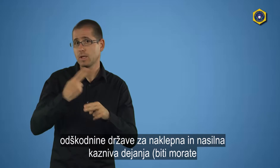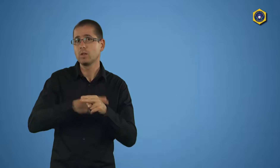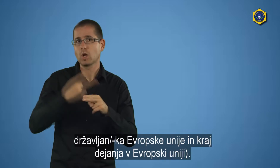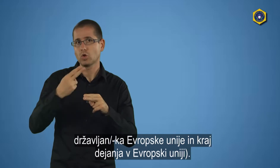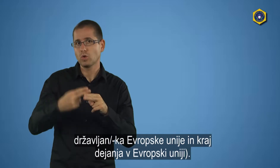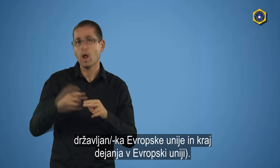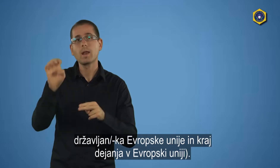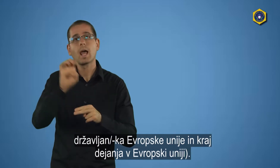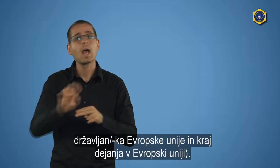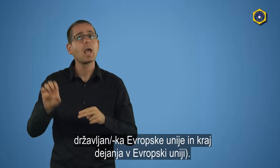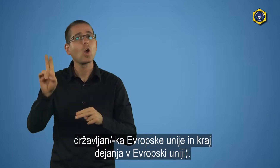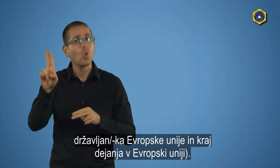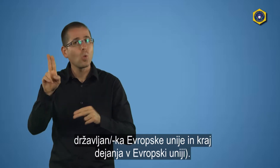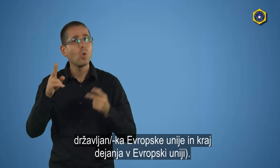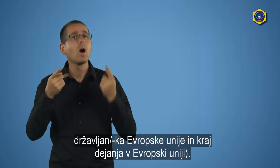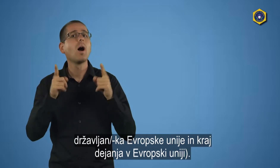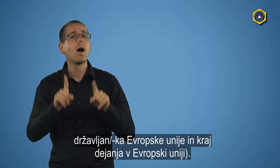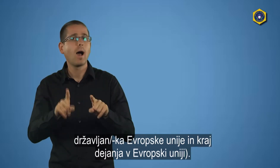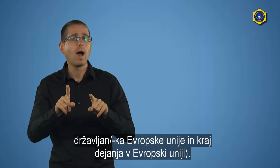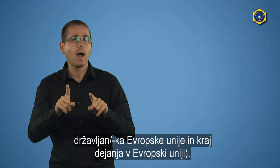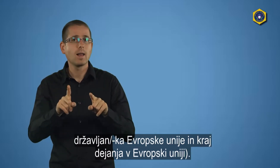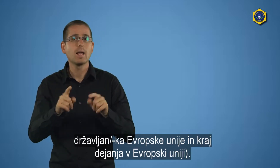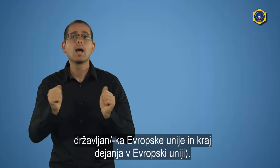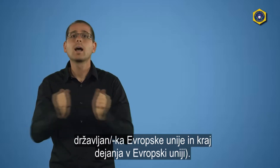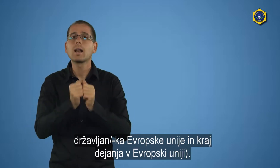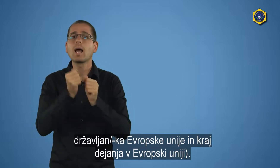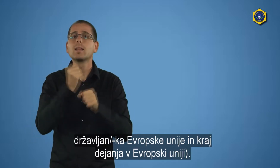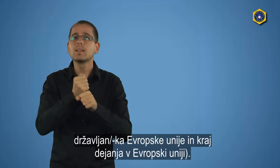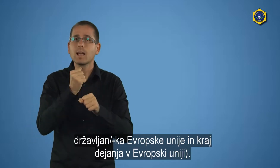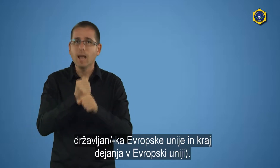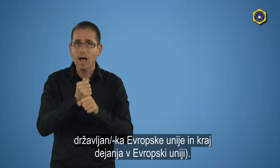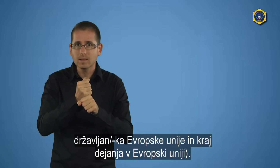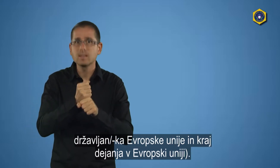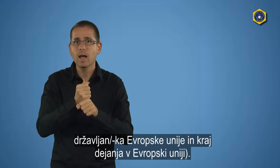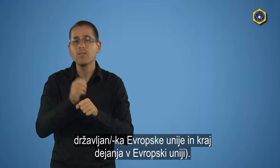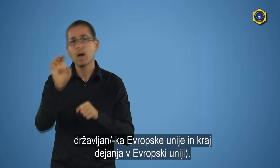državljanka Evropske unije in kraj dejanja v Evropski uniji.